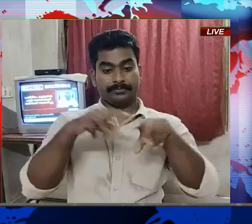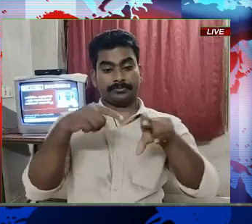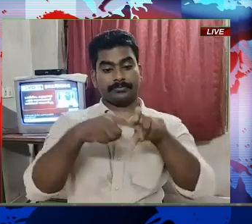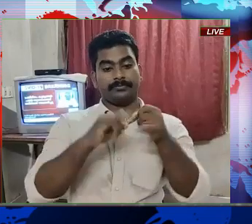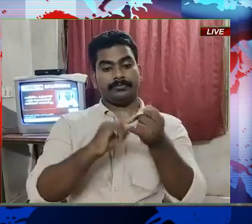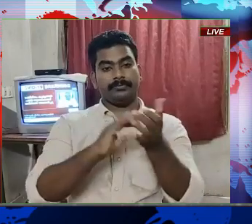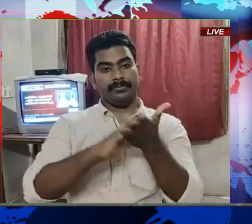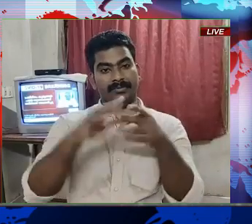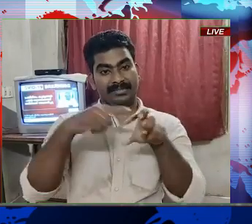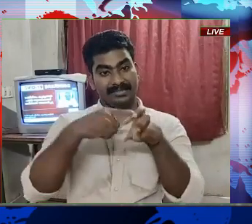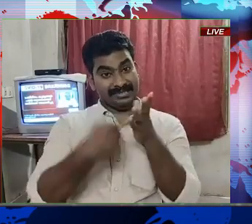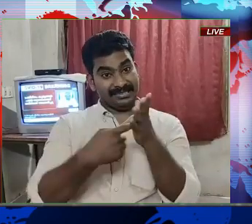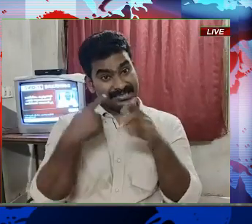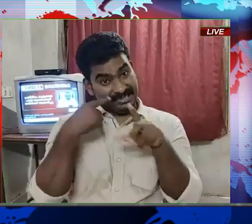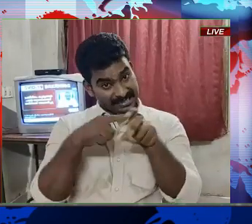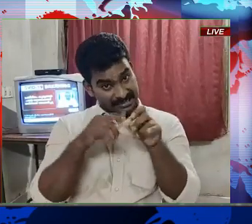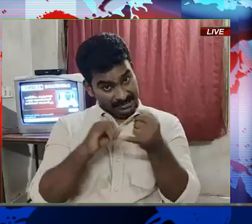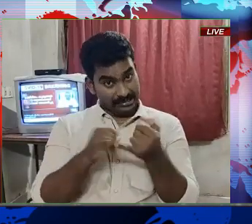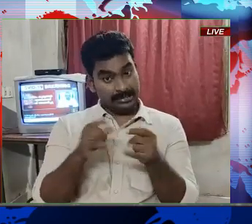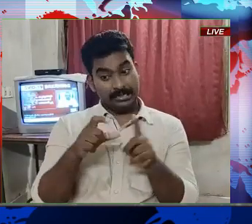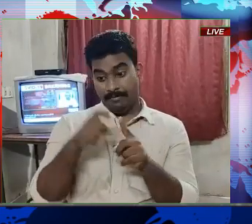മത്സ്യവകുപ്പ് തന്നെ ഒരു സംവിധാനം ഒരുക്കിയിട്ടുണ്ട്.